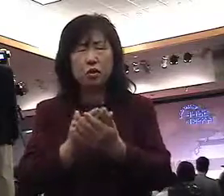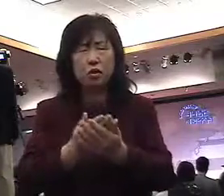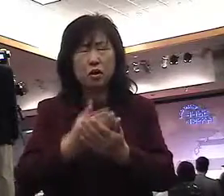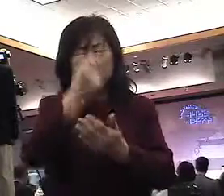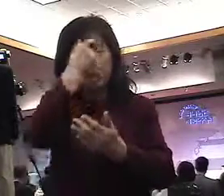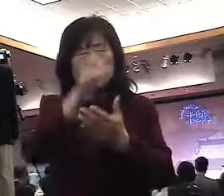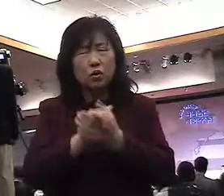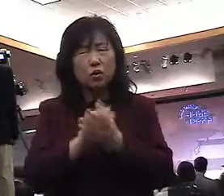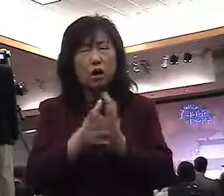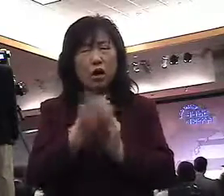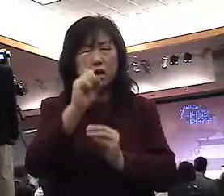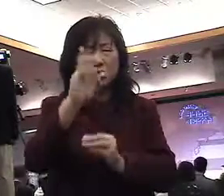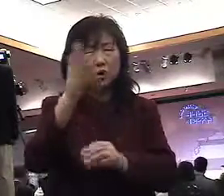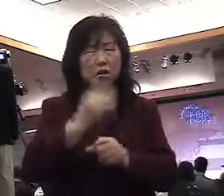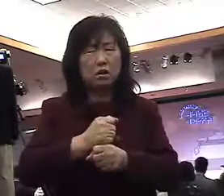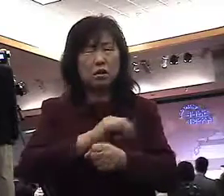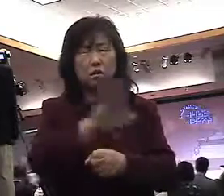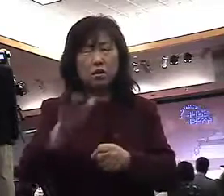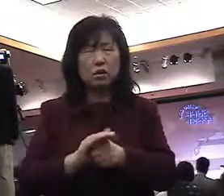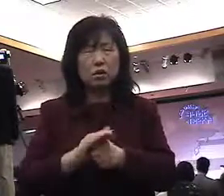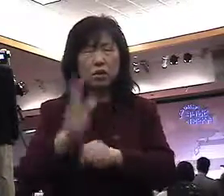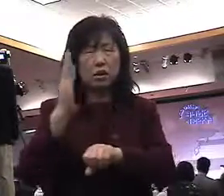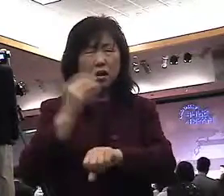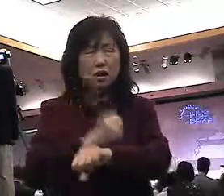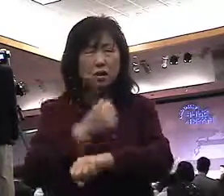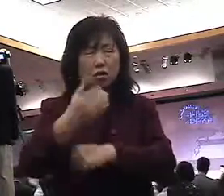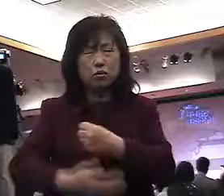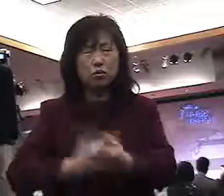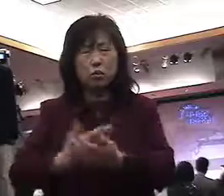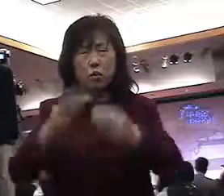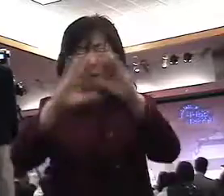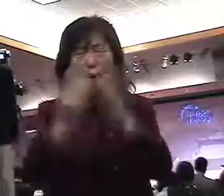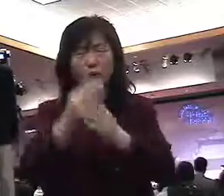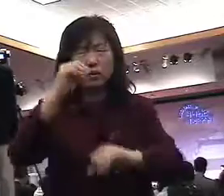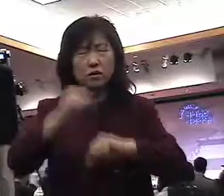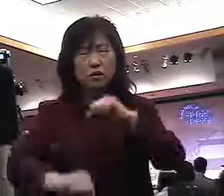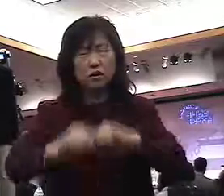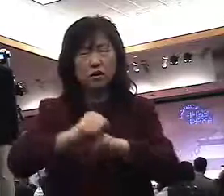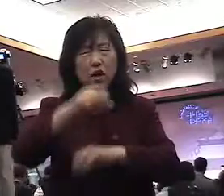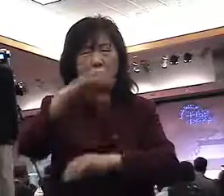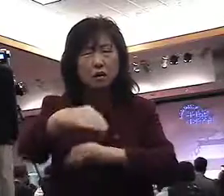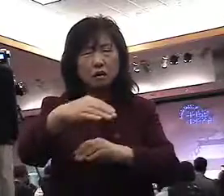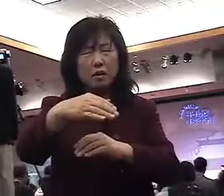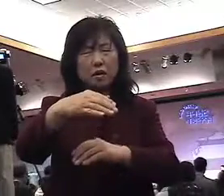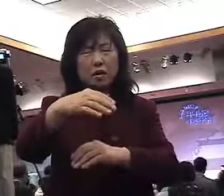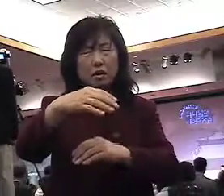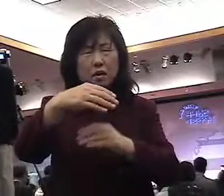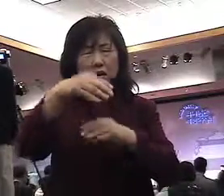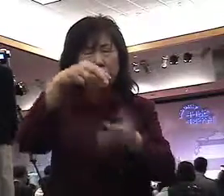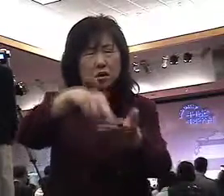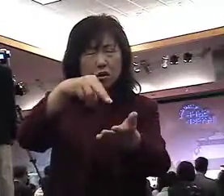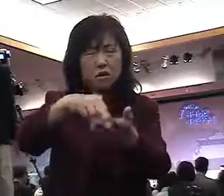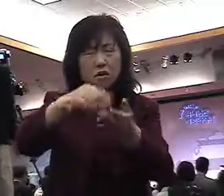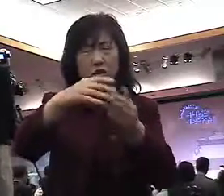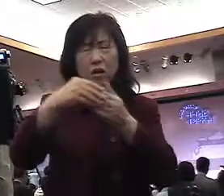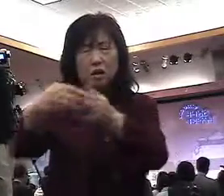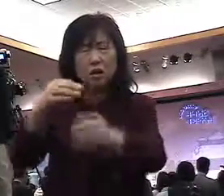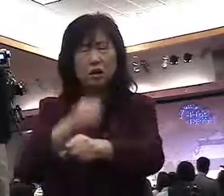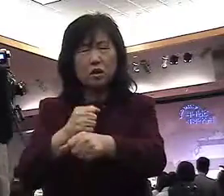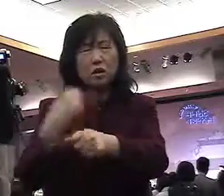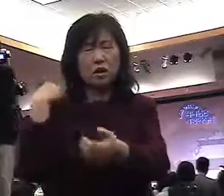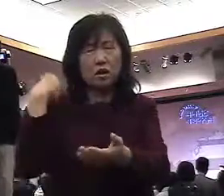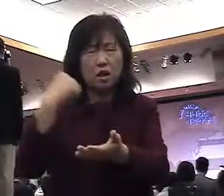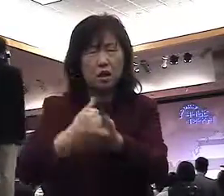되는 저희들 되게 하여 주시옵소서. 이 모든 역사를 앞장서서 인도하시는 김승욱 담임